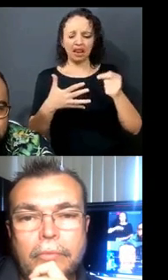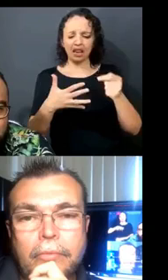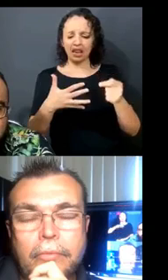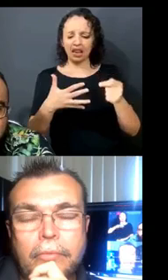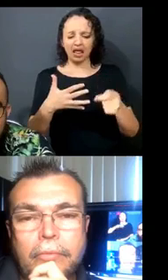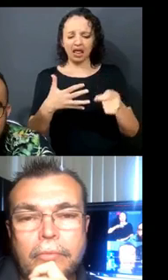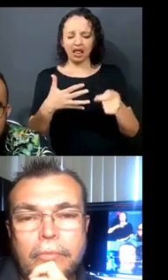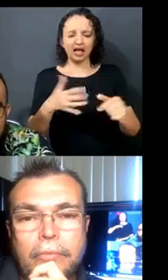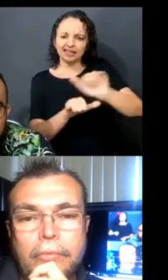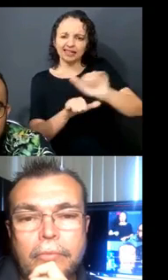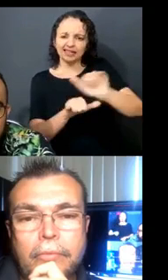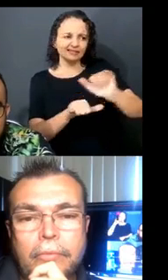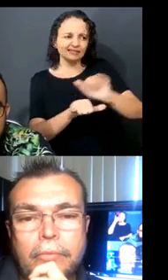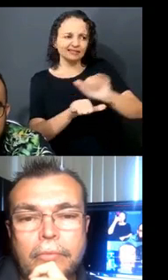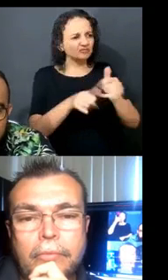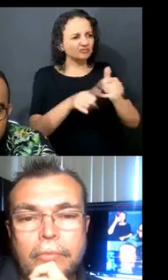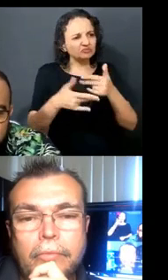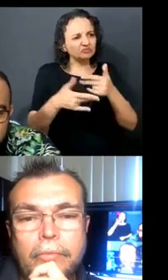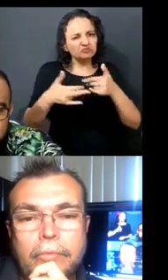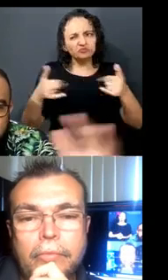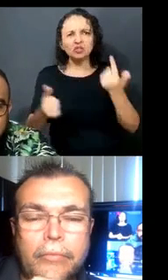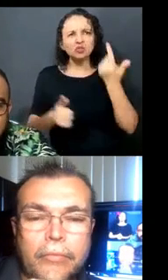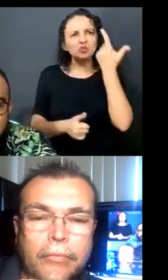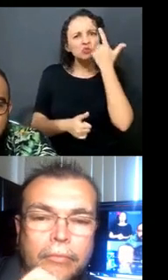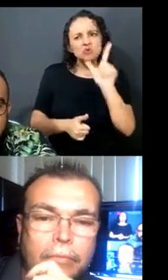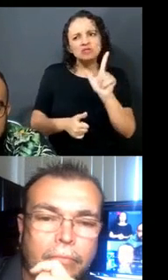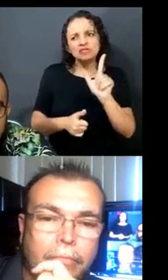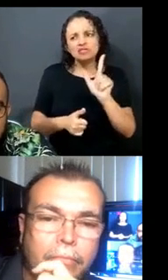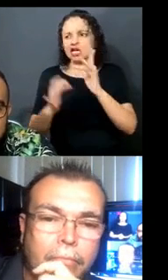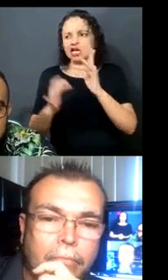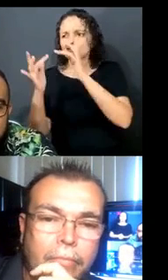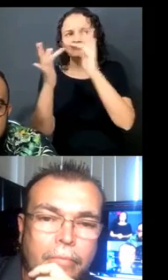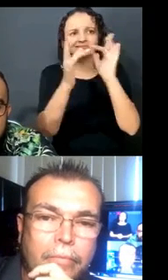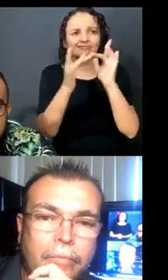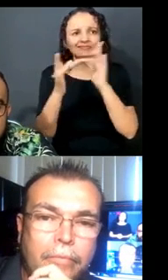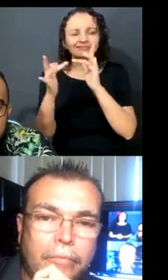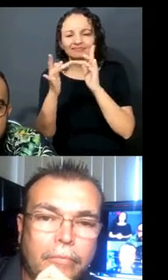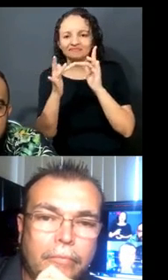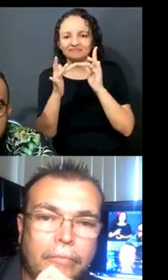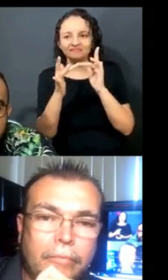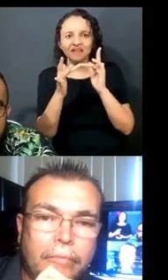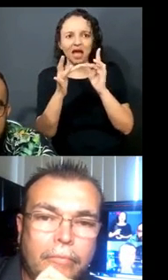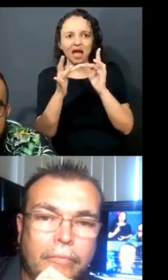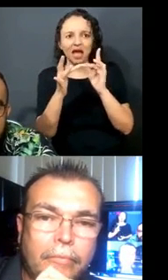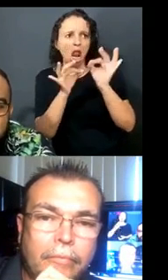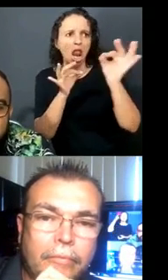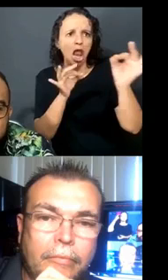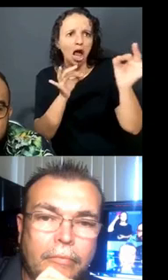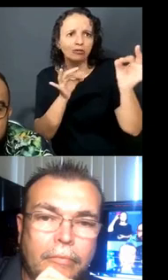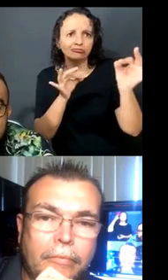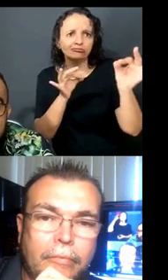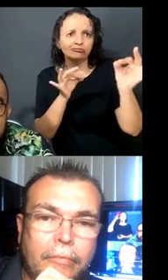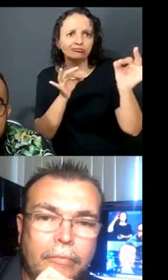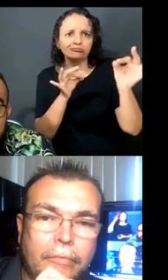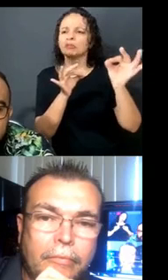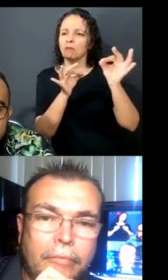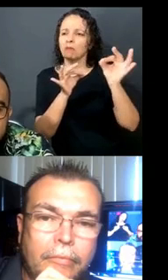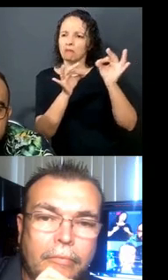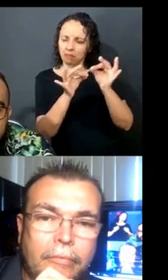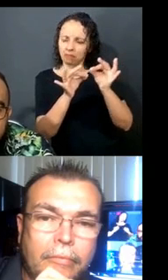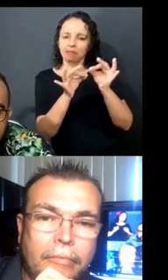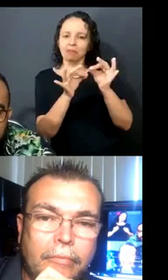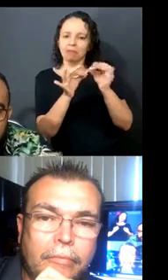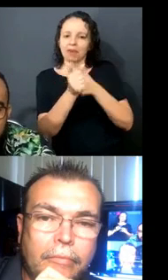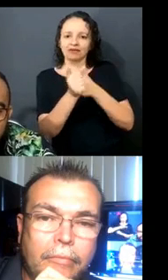a tantos lugares, a estreitar distâncias, né? Que, na verdade, é muito